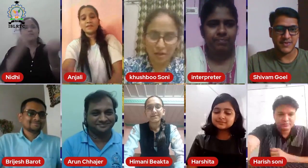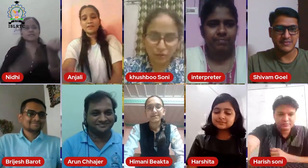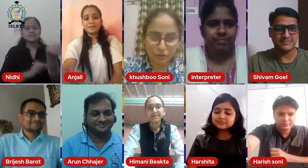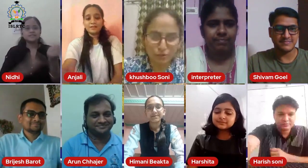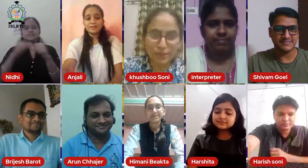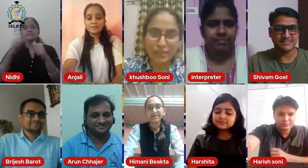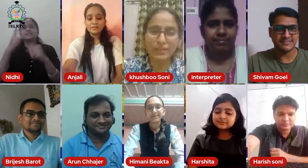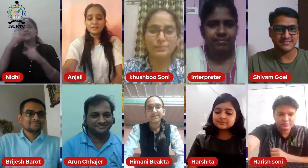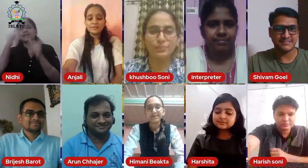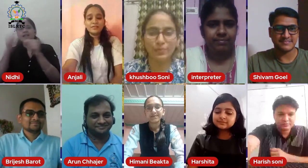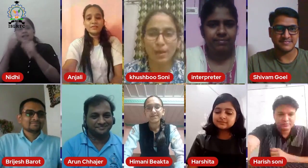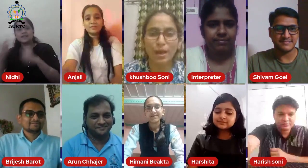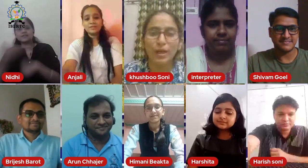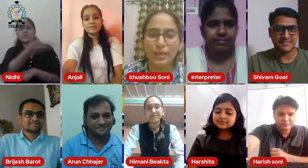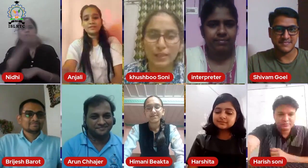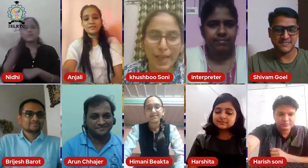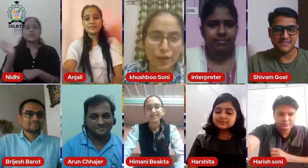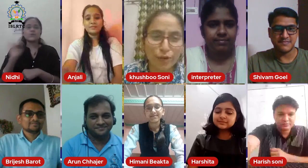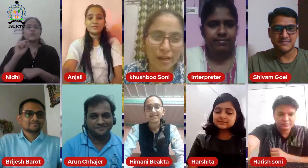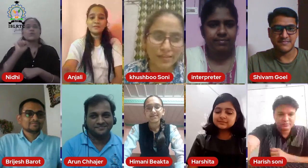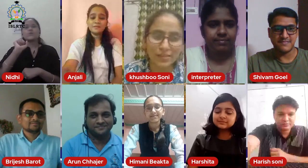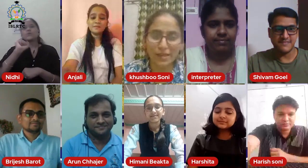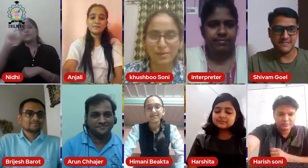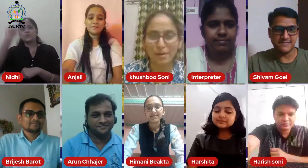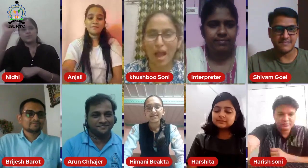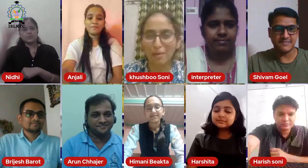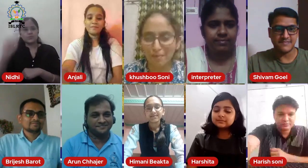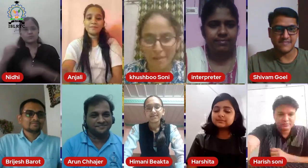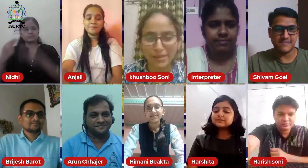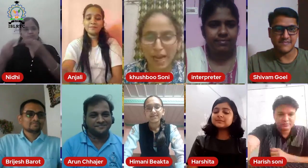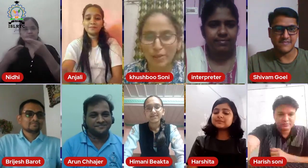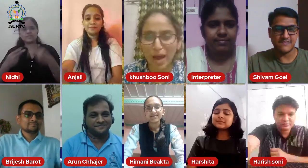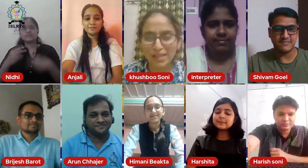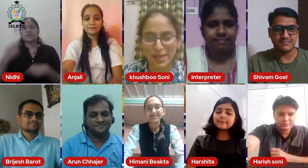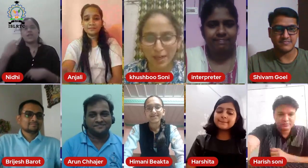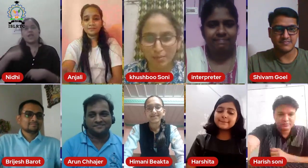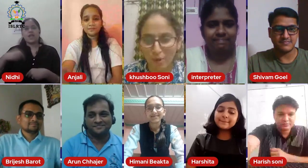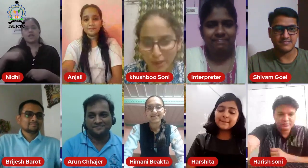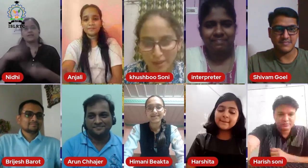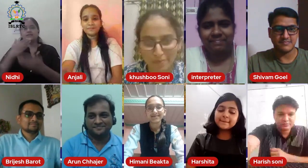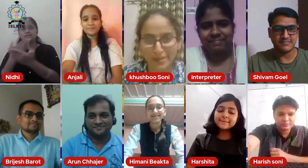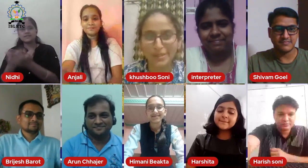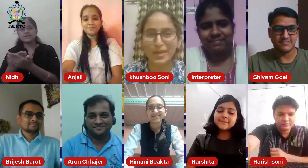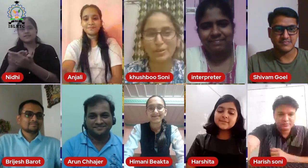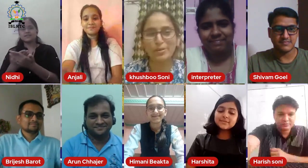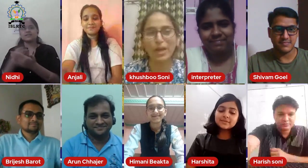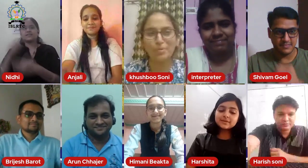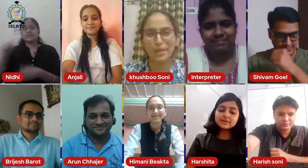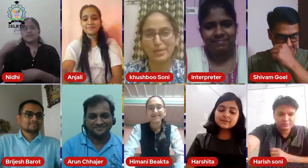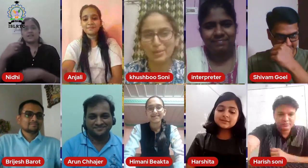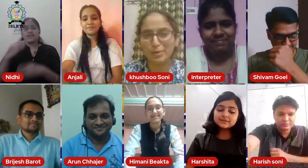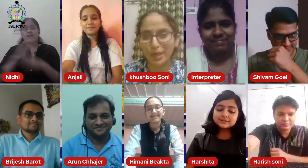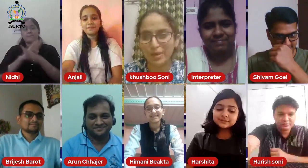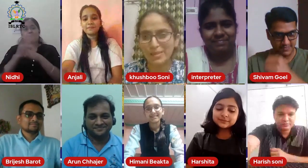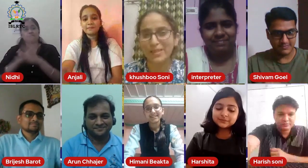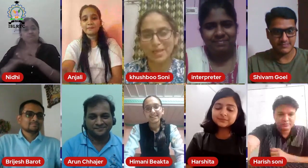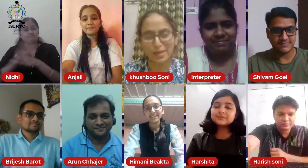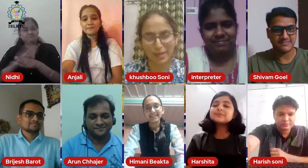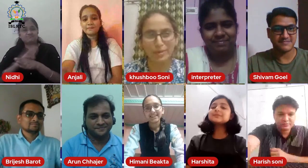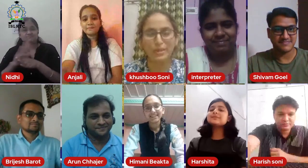विचार को सुनकर। थैंक यू हरीश सर, आप मैं जानती हूँ आज सर का बहुत ही बिजी शेड्यूल था, मैंने सर को रिक्वेस्ट की, सर ने